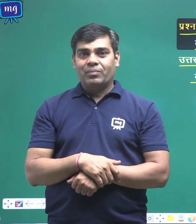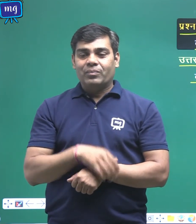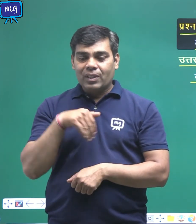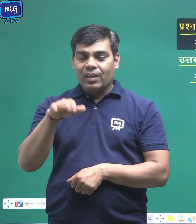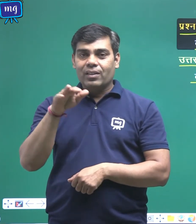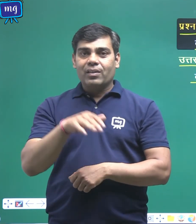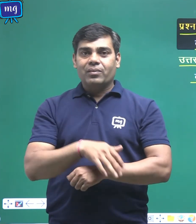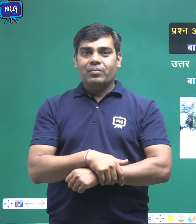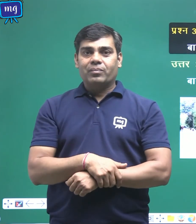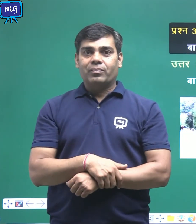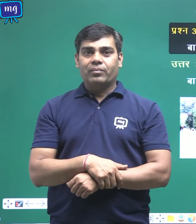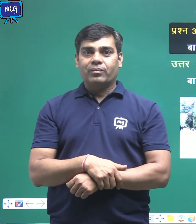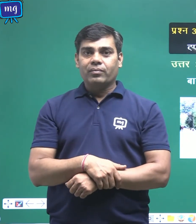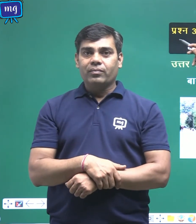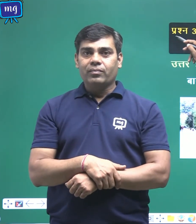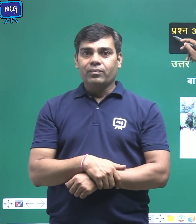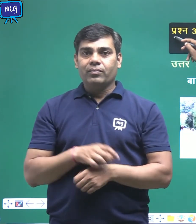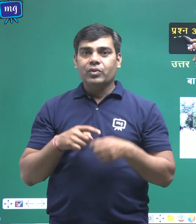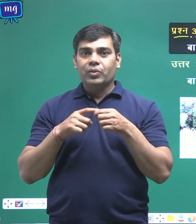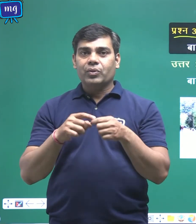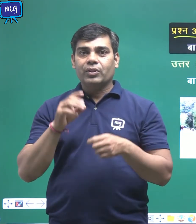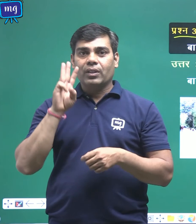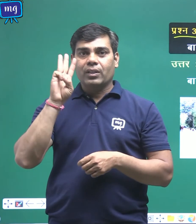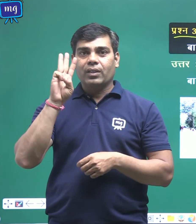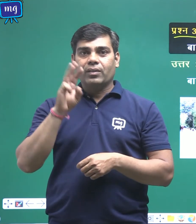आगे चले। प्रश्न 3,